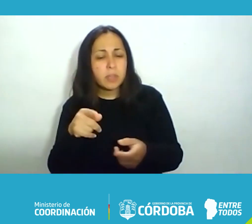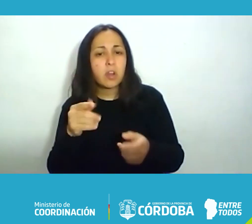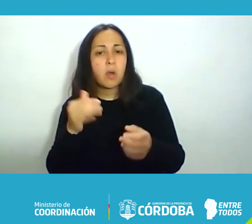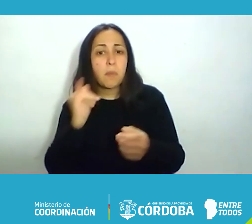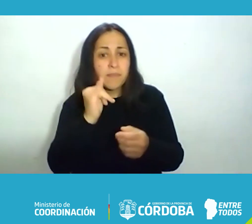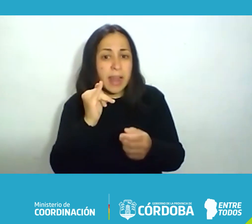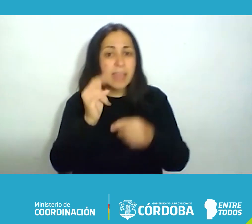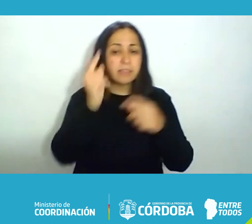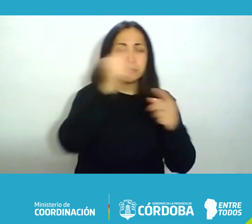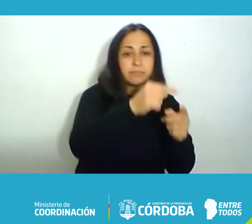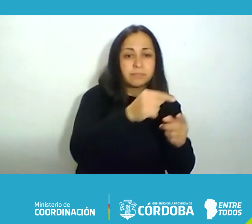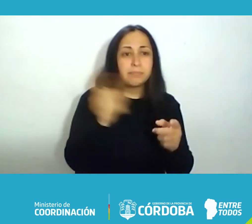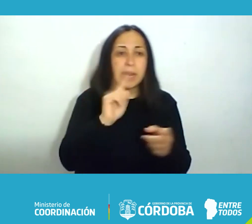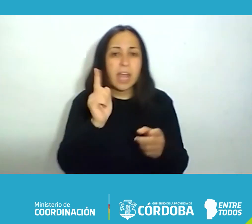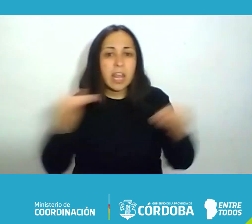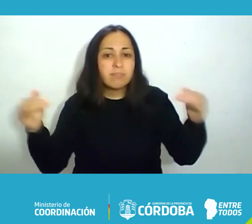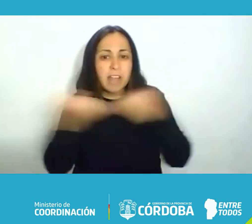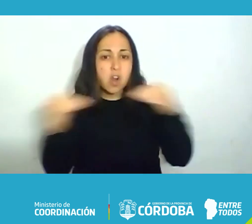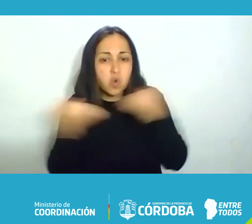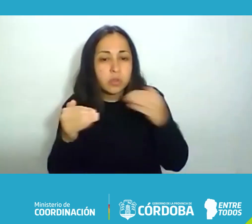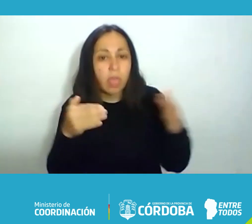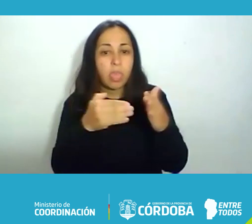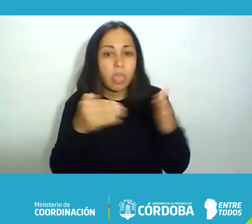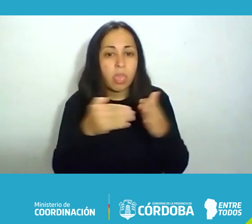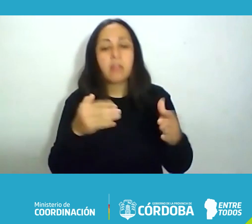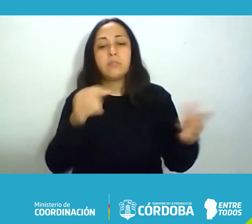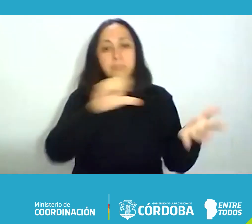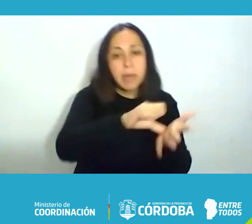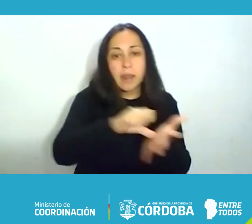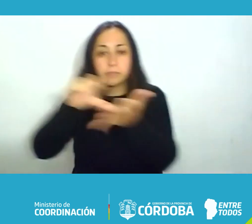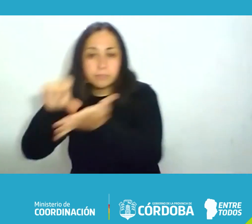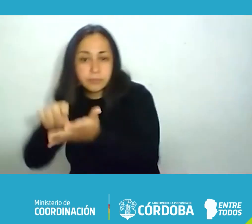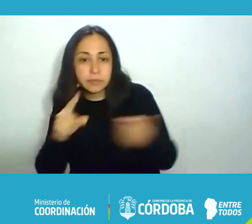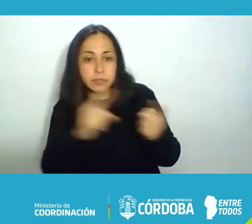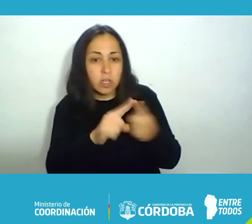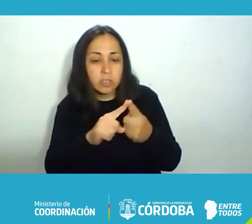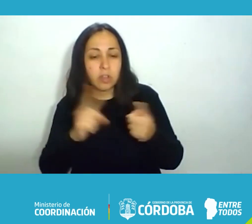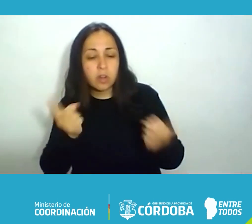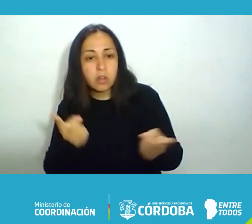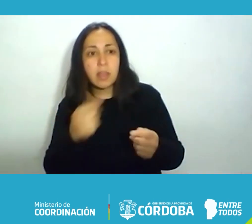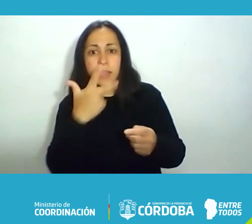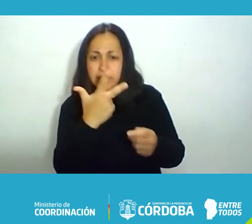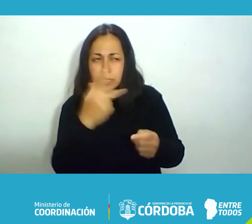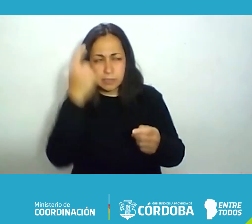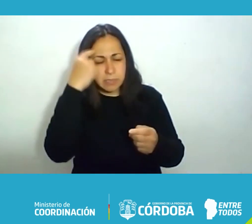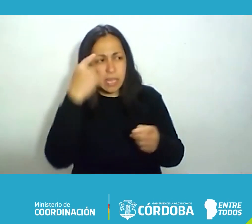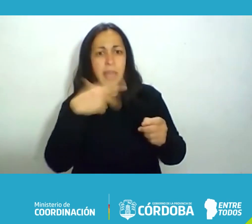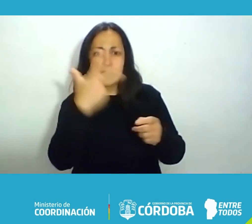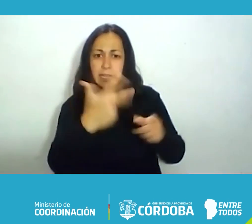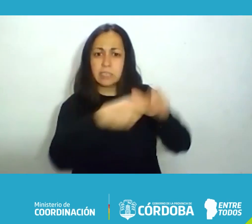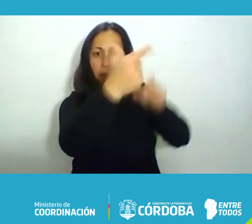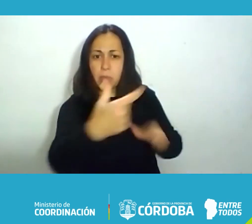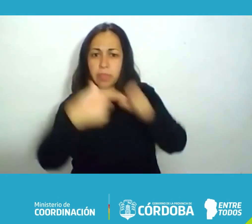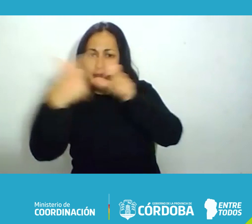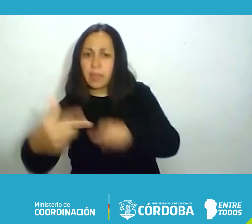por la localidad de Villa Alemacé. Se plantea evitar que la ruta sea una barrera para la conexión a ambos lados de la ciudad. Se plantea 3 puentes con las principales calles